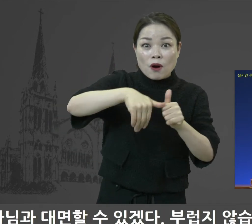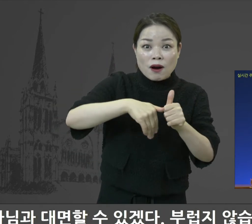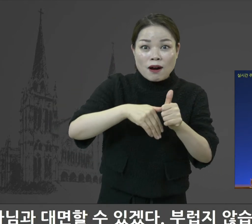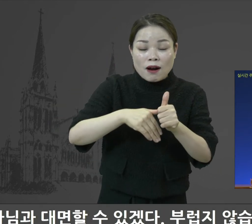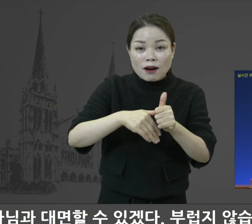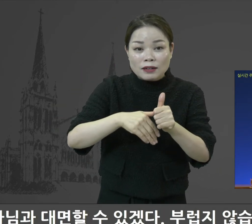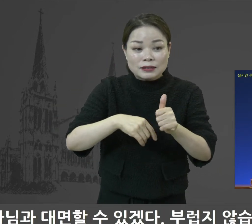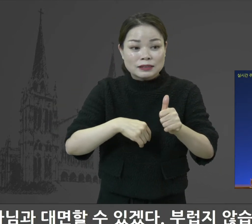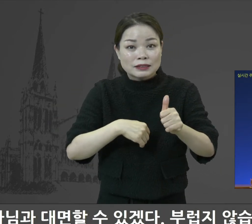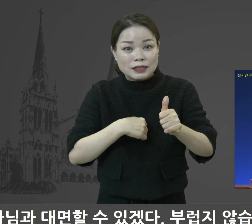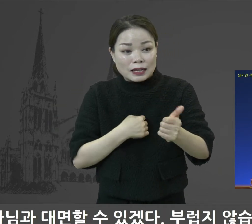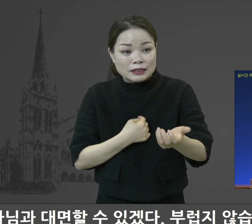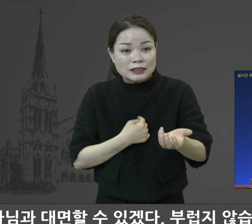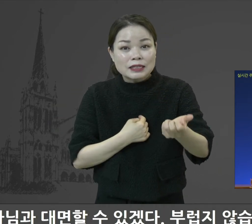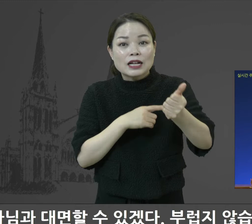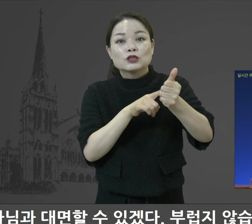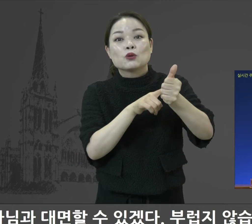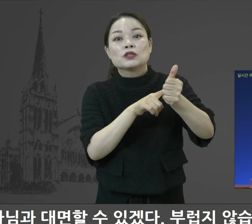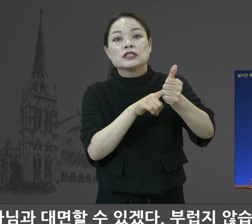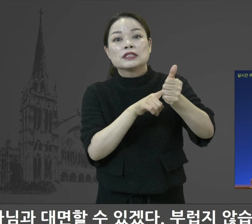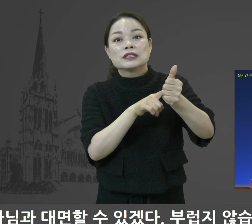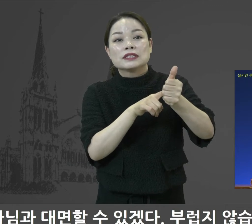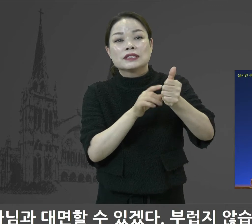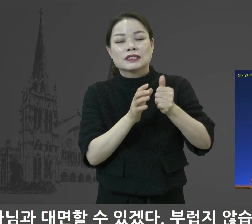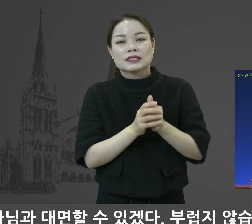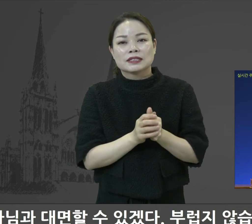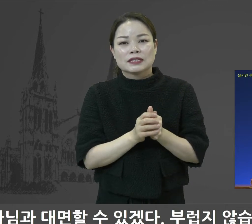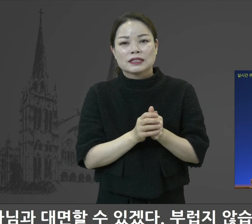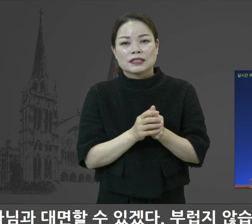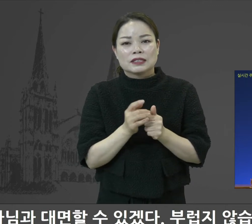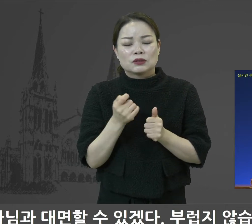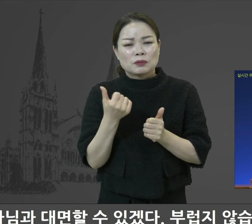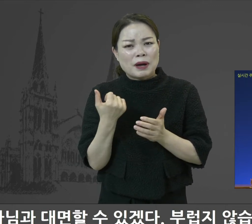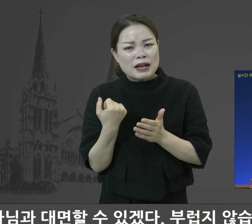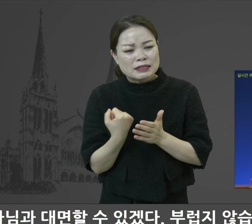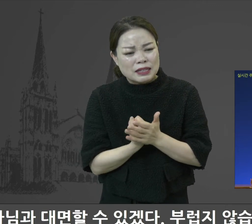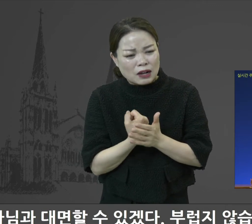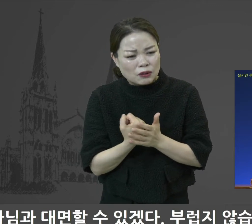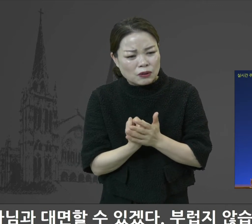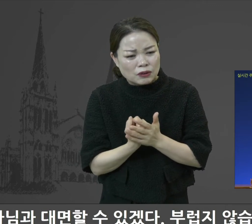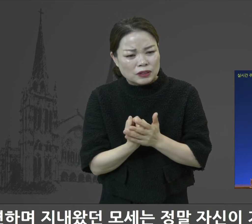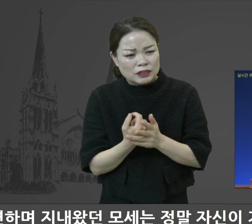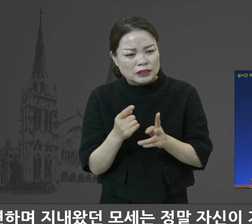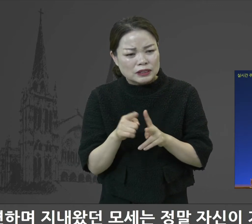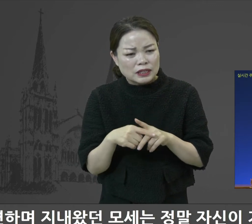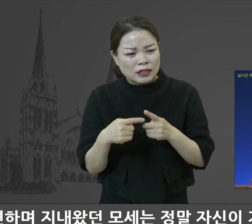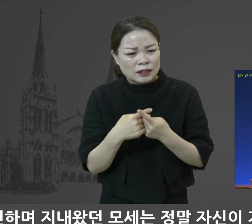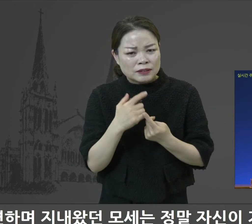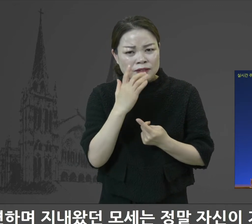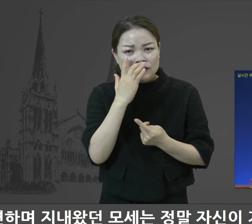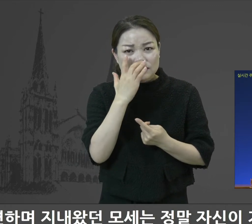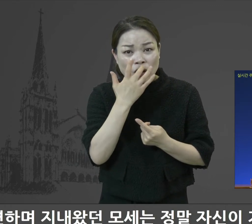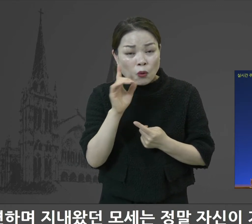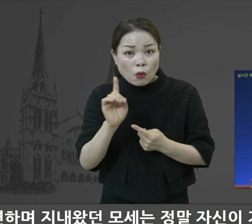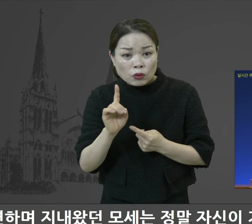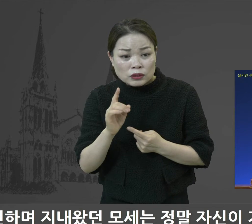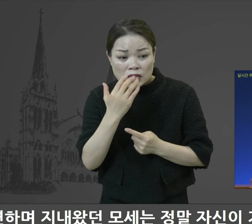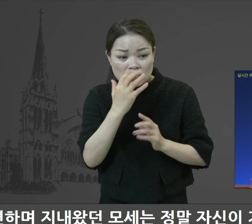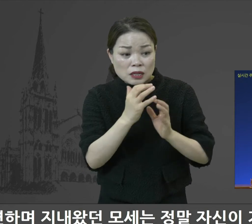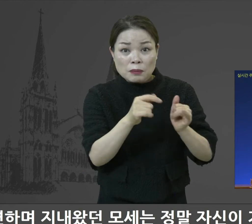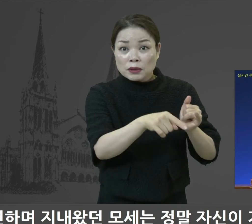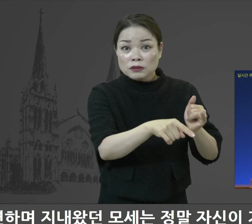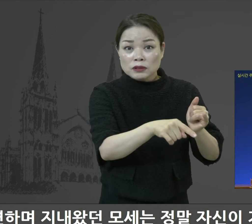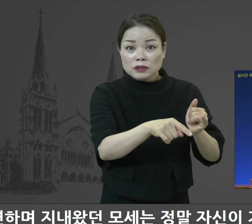정말 자신이 갖고 있는 좀 안타깝고 이해가 확실해지지 않은 사건이죠. 어떻게 이스라엘